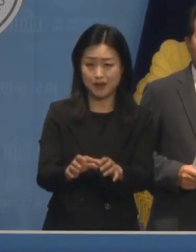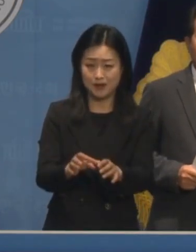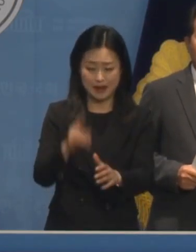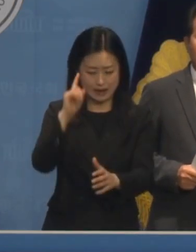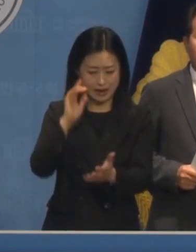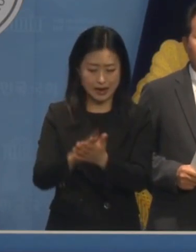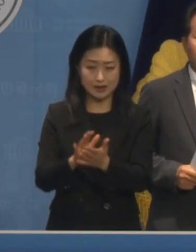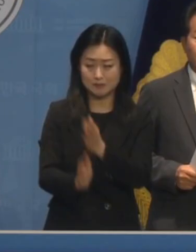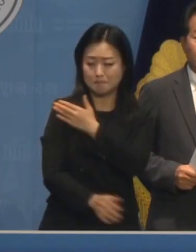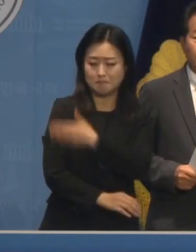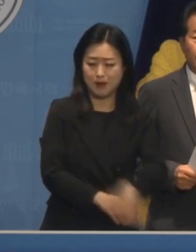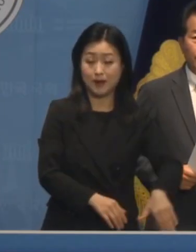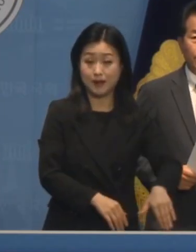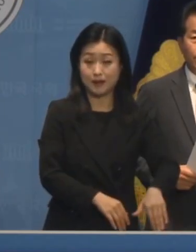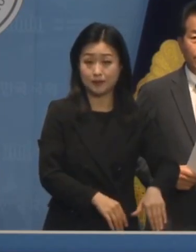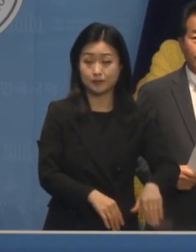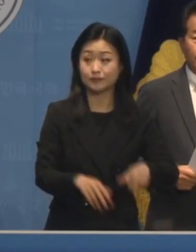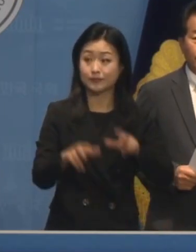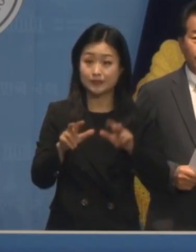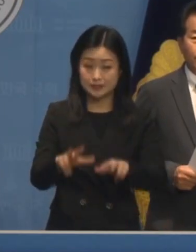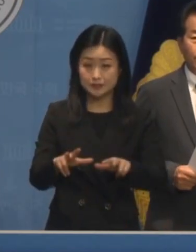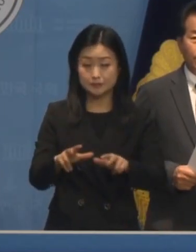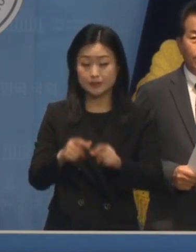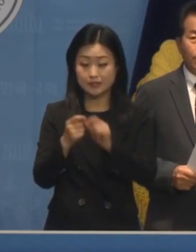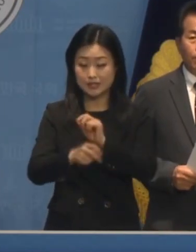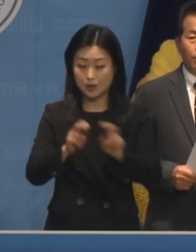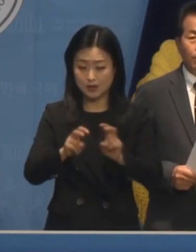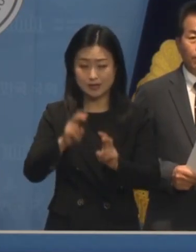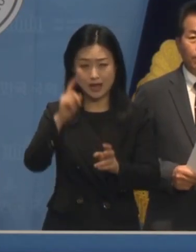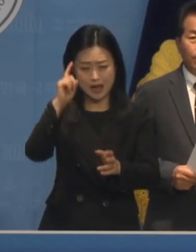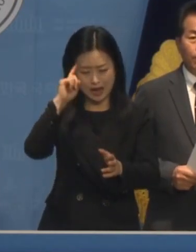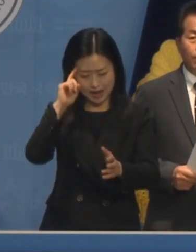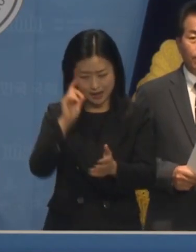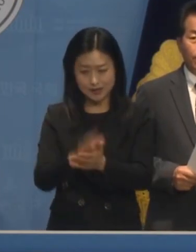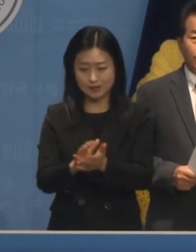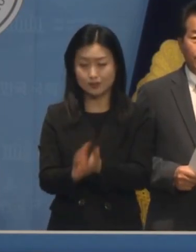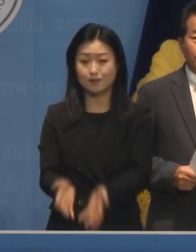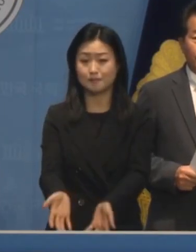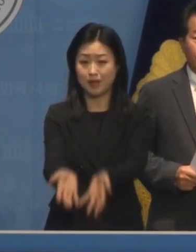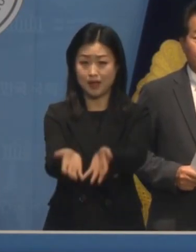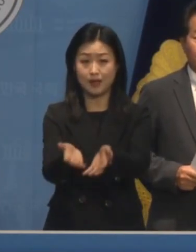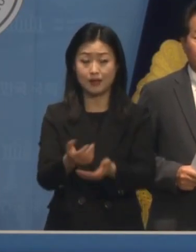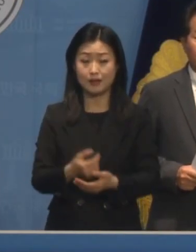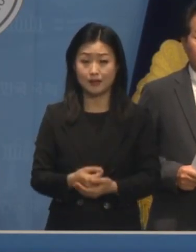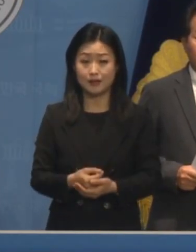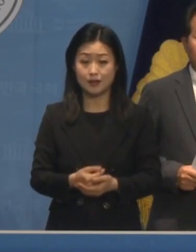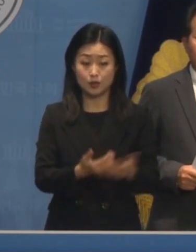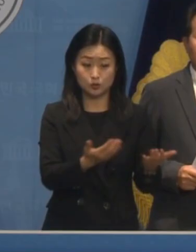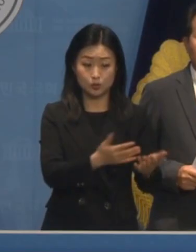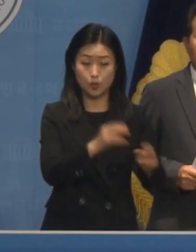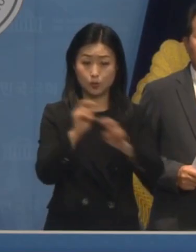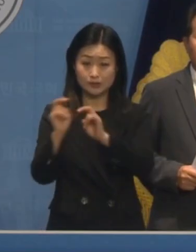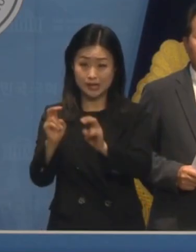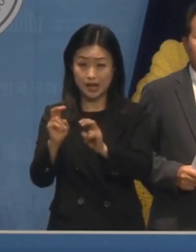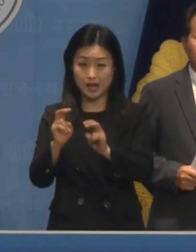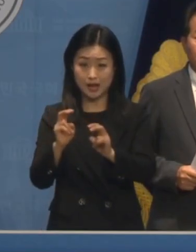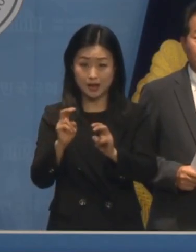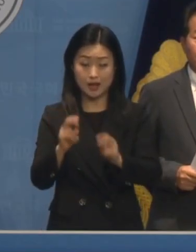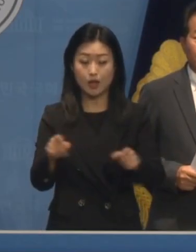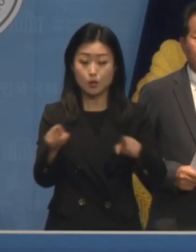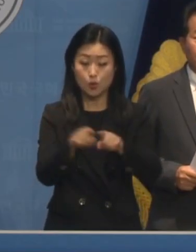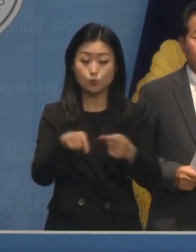모세로 일관하더니 이제는 자회사가 알아서 할 일이라며 모자회사 노사 공동운영 협의회를